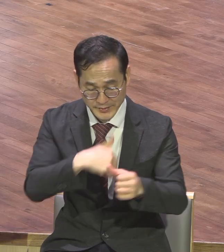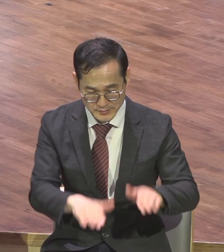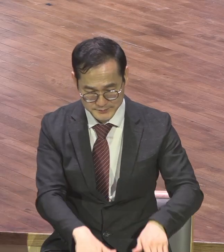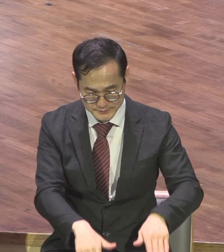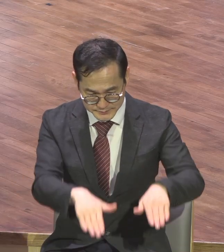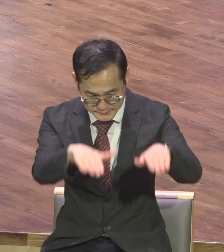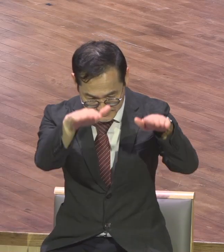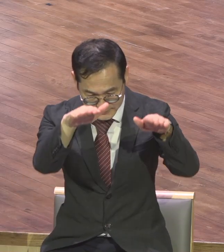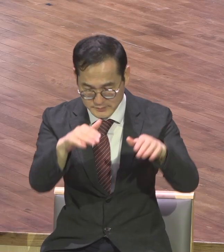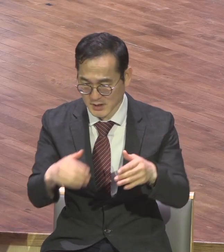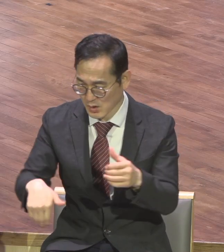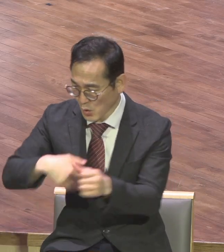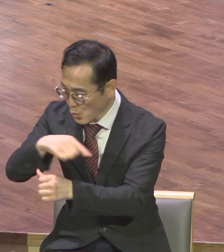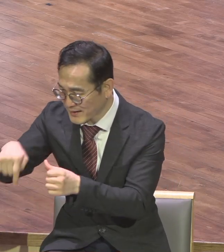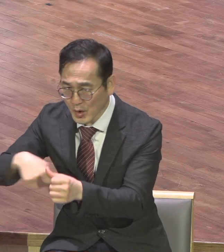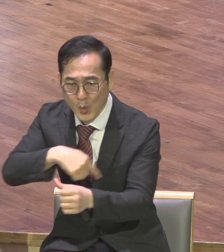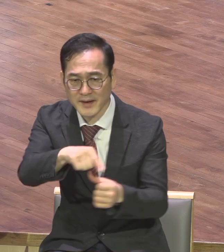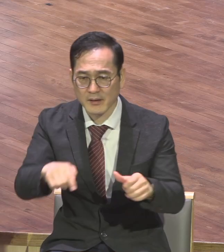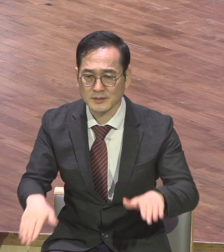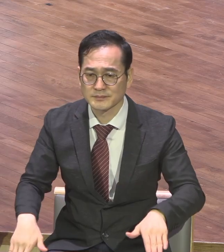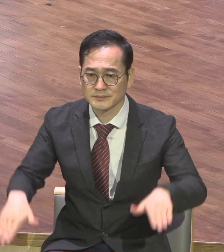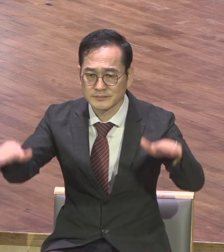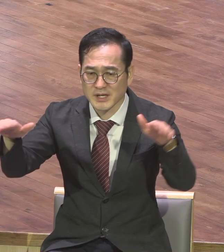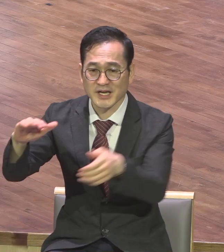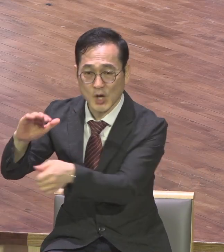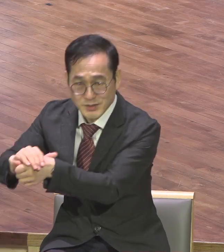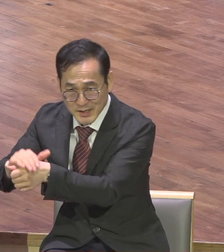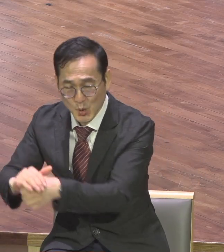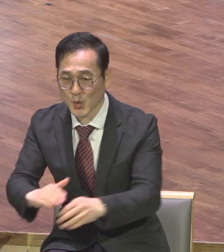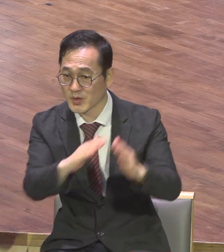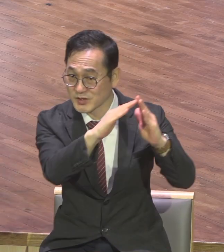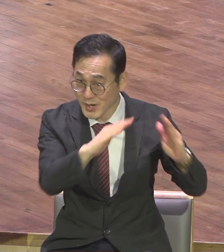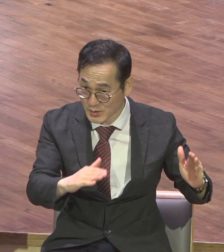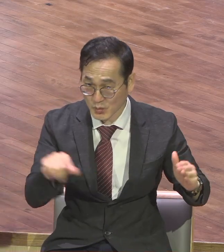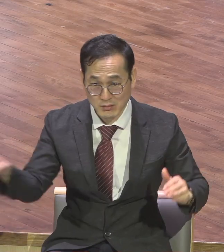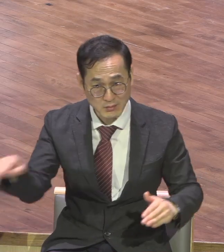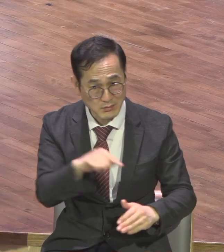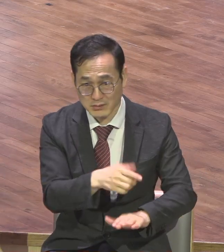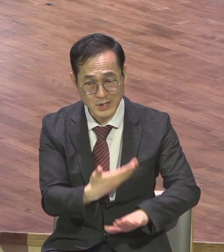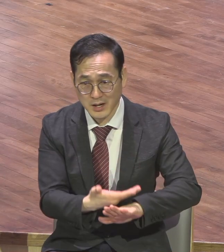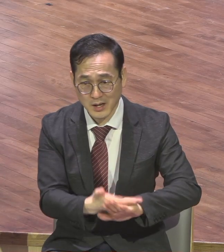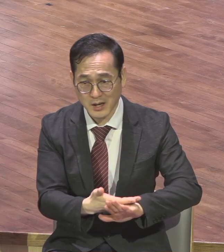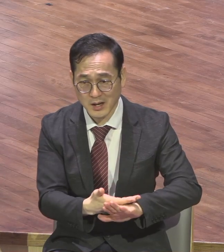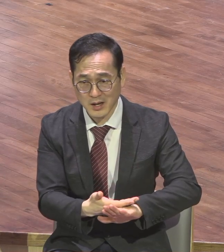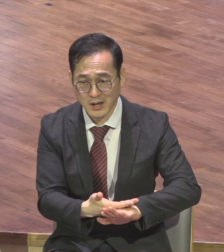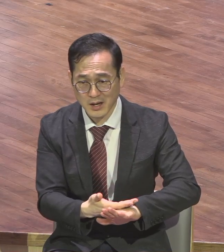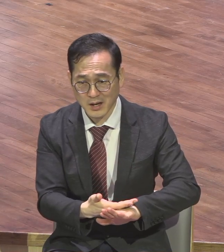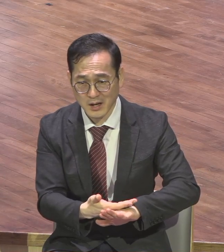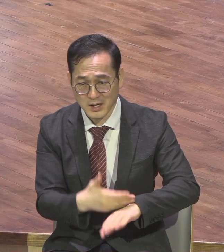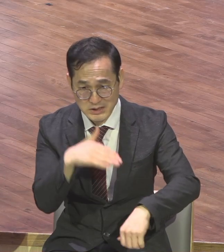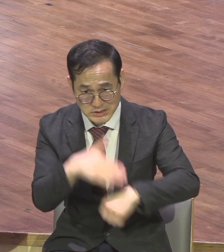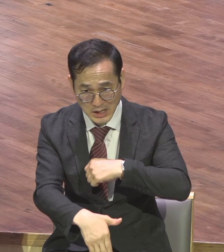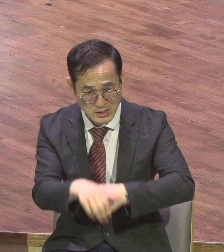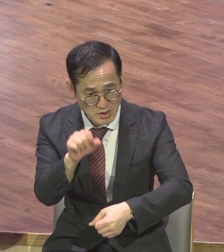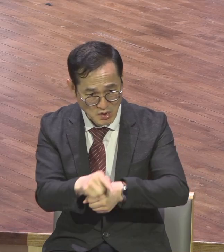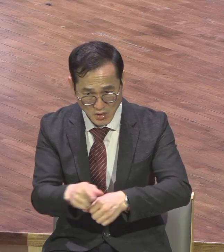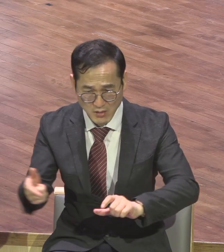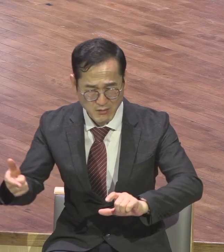굉장히 중요합니다. 경상도 사람, 전라도 사람 다릅니다. 완전 다릅니다. 제가 볼